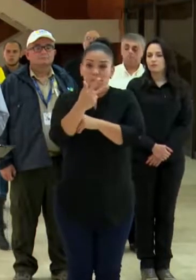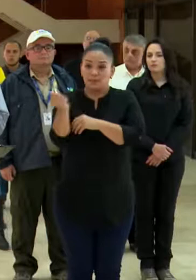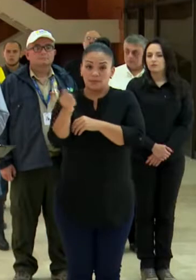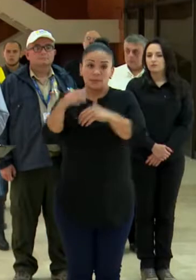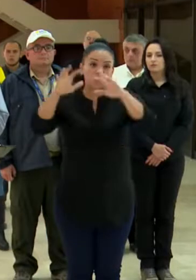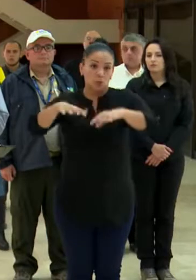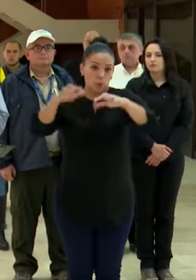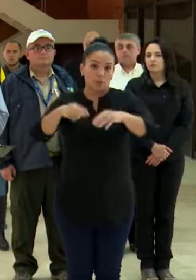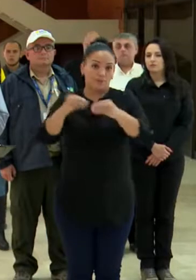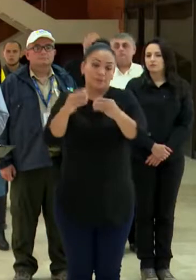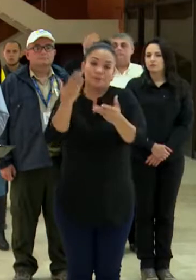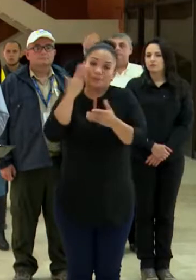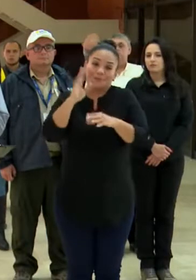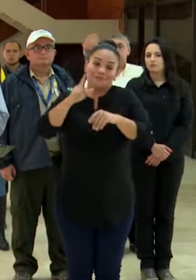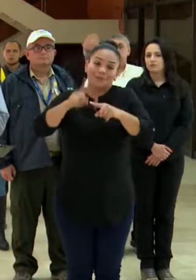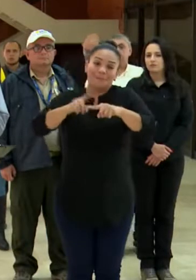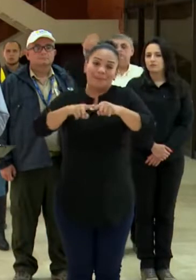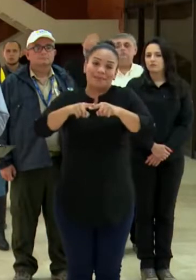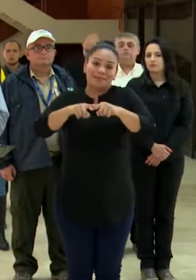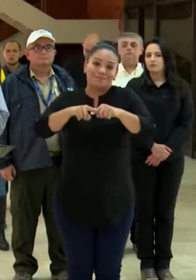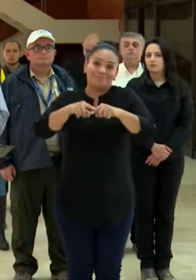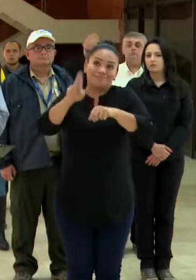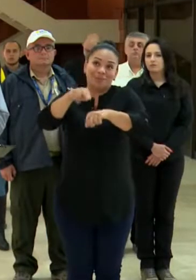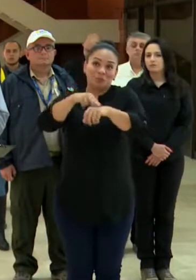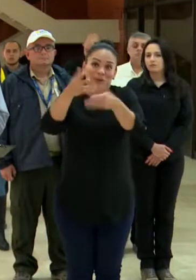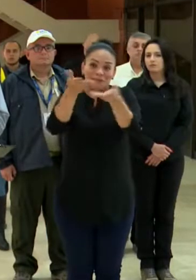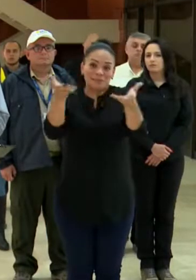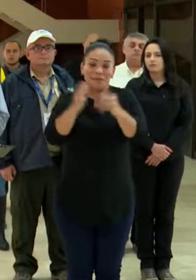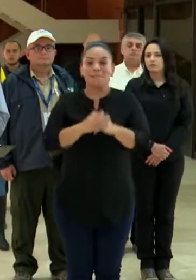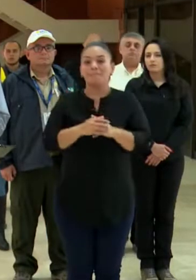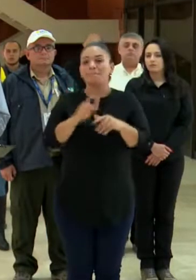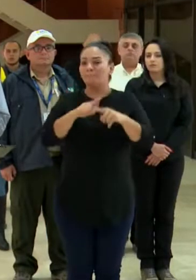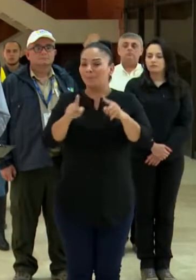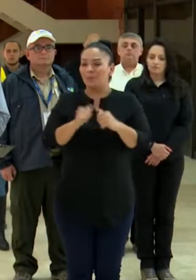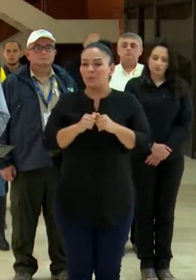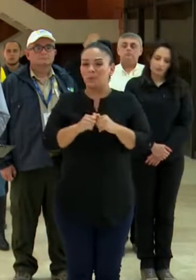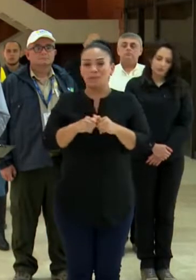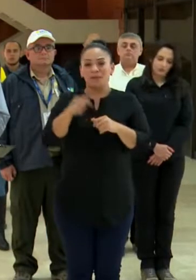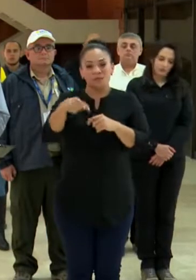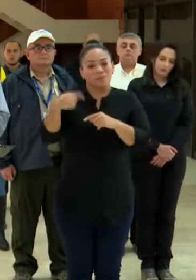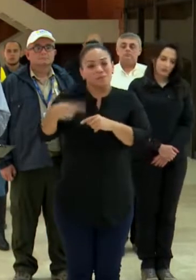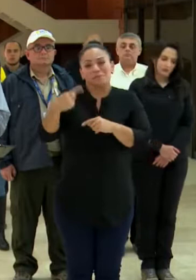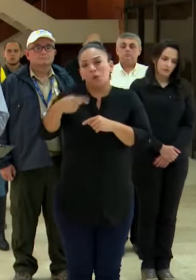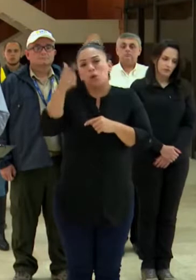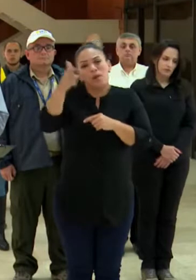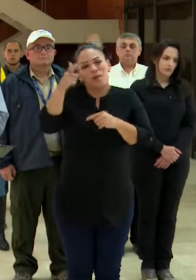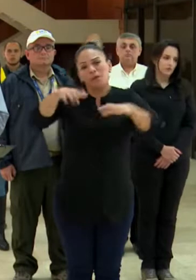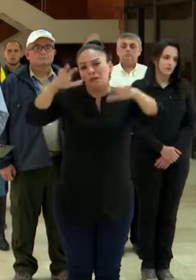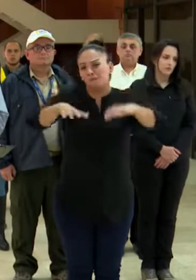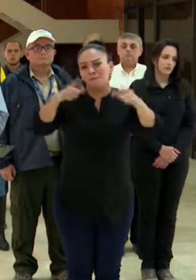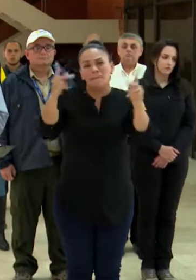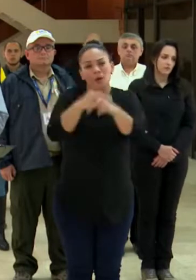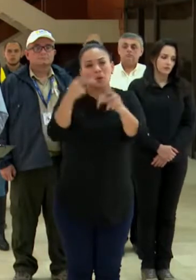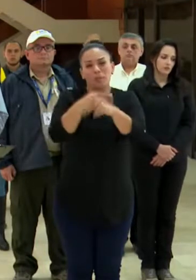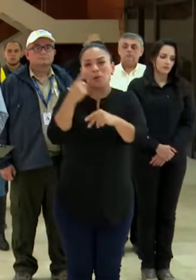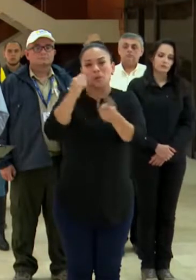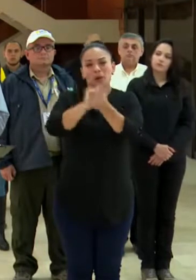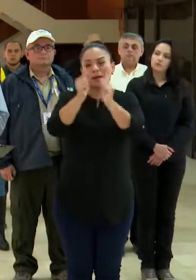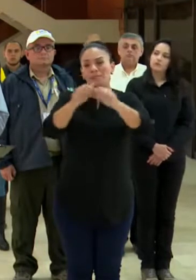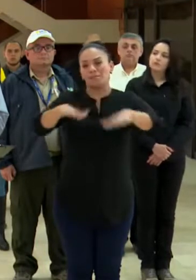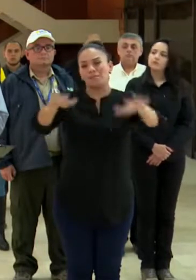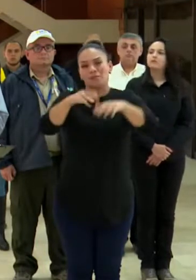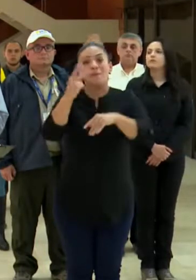naturaleza, pero ya salir de este ciclo que cada vez va a estar peor por cambio climático. Fíjense el